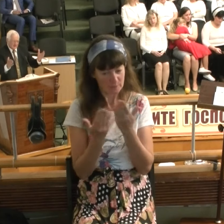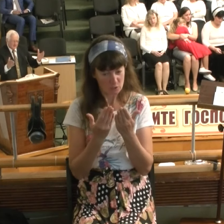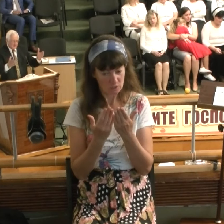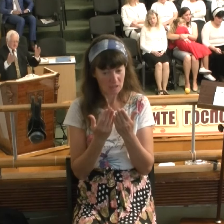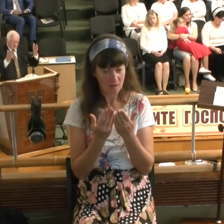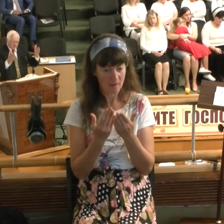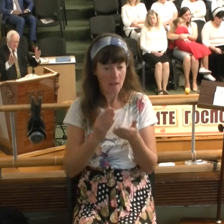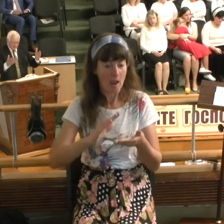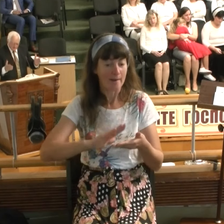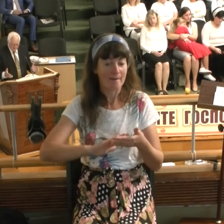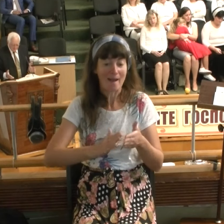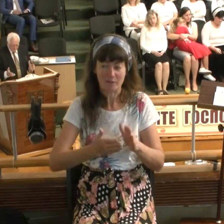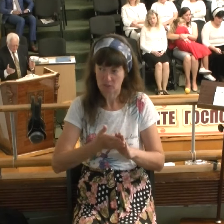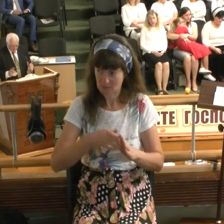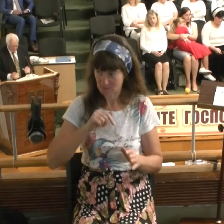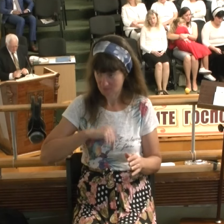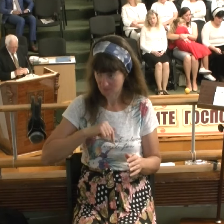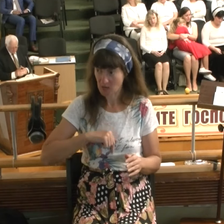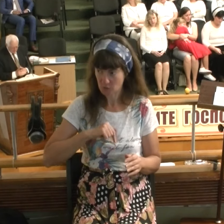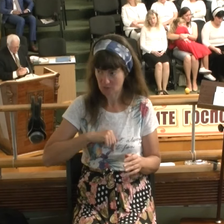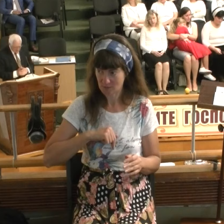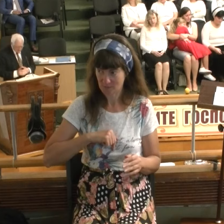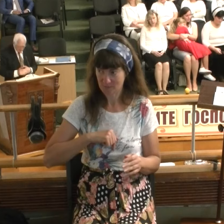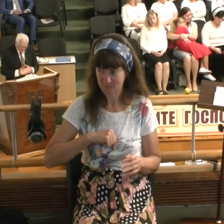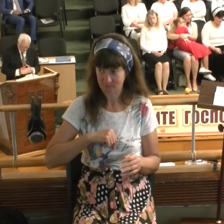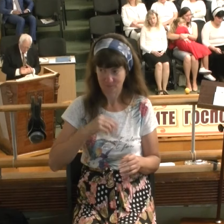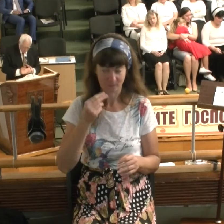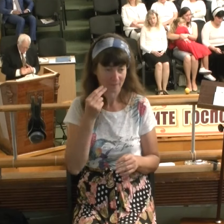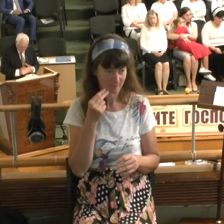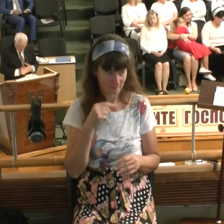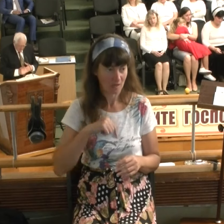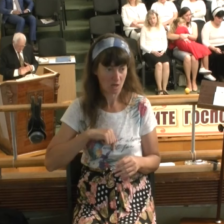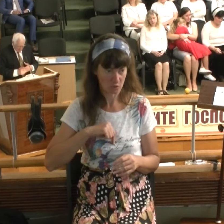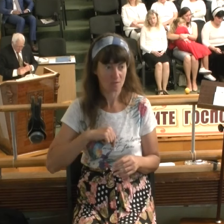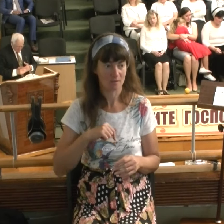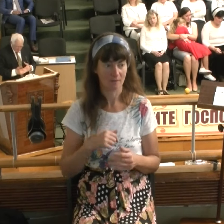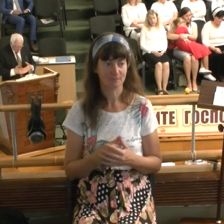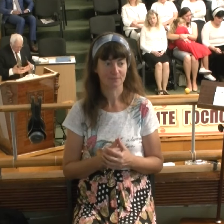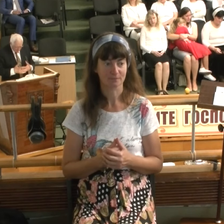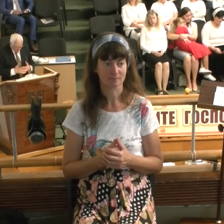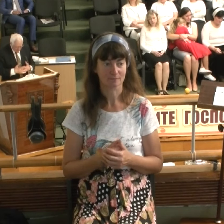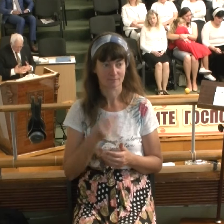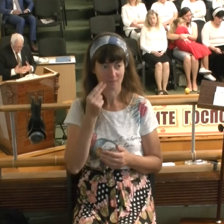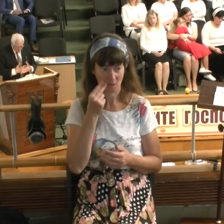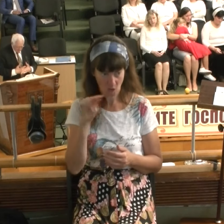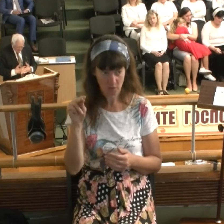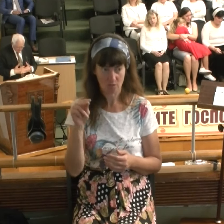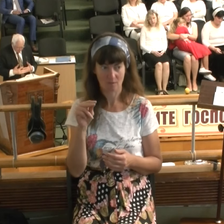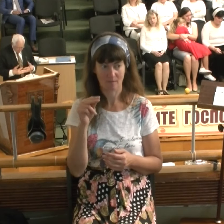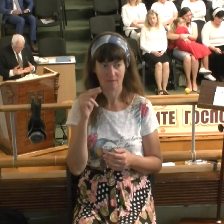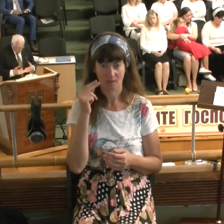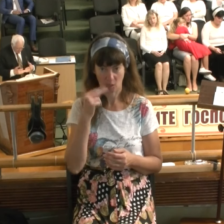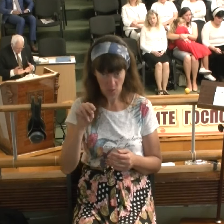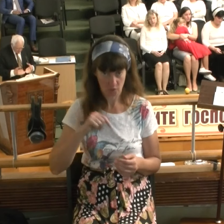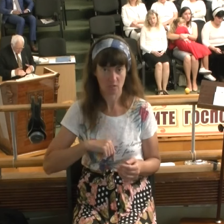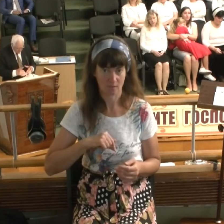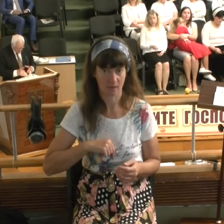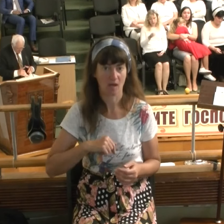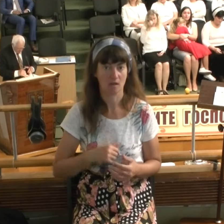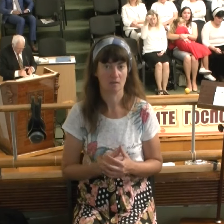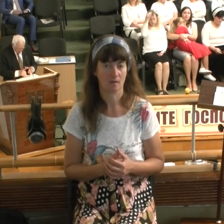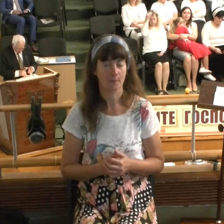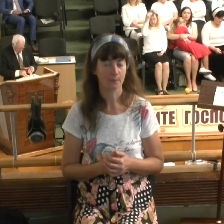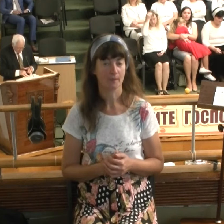должны, те чувства. И поэтому филиппийцам мы прочитали 2 главы, что Павел пишет